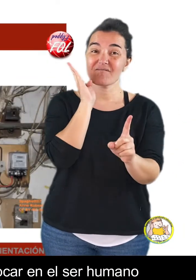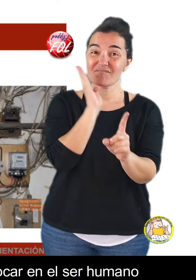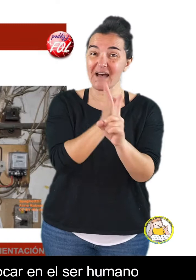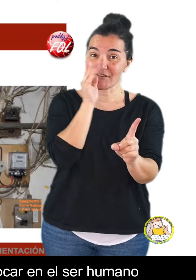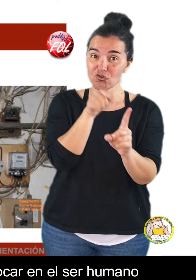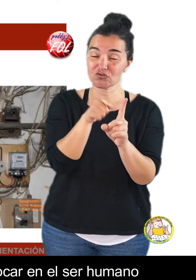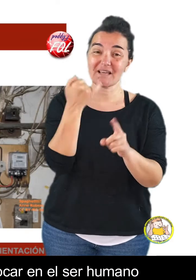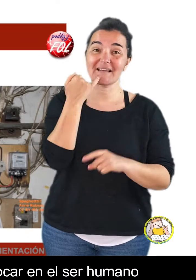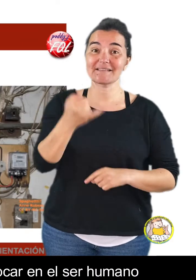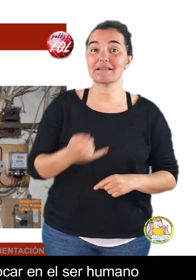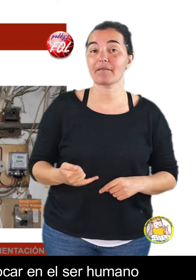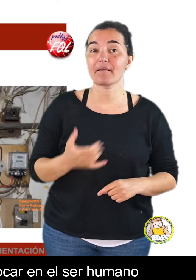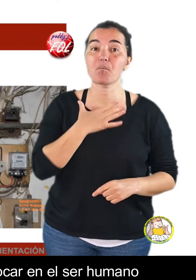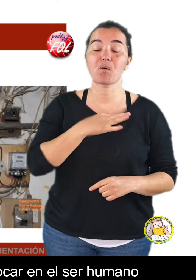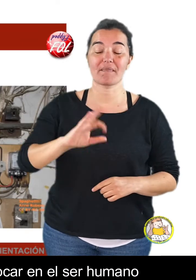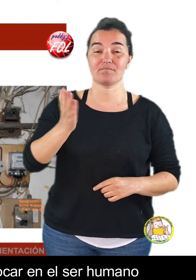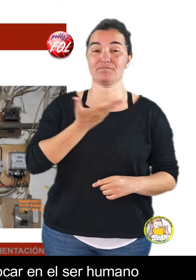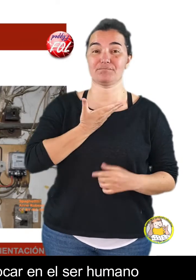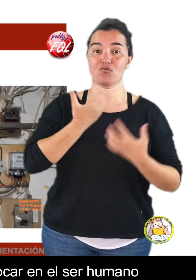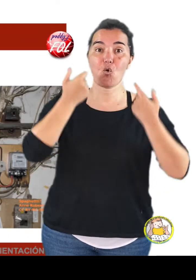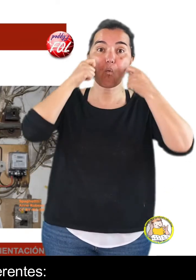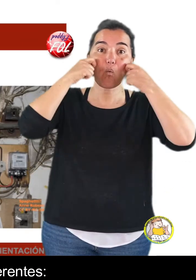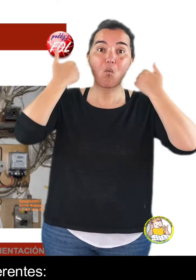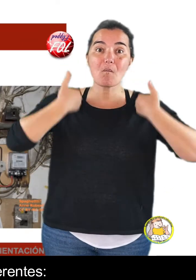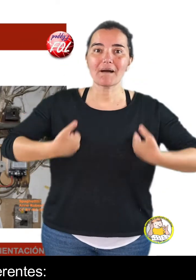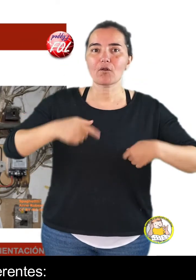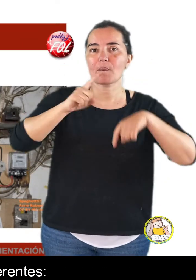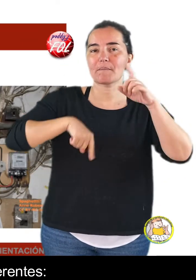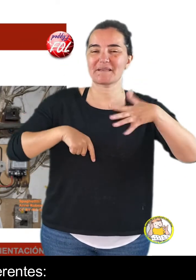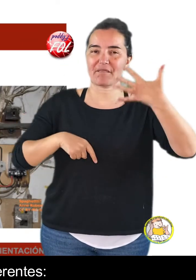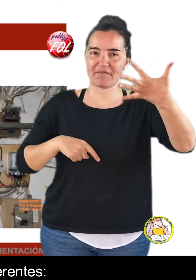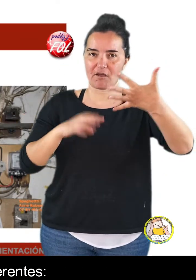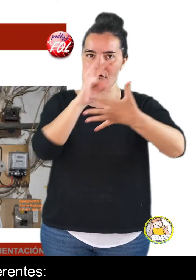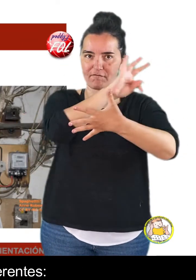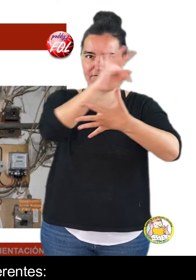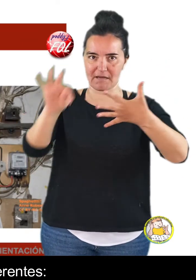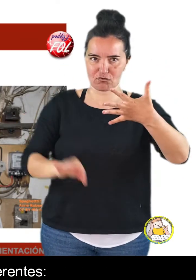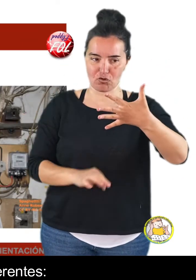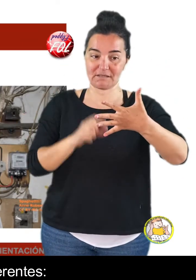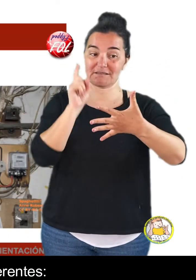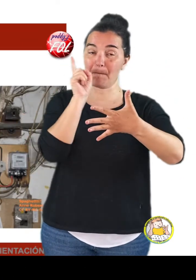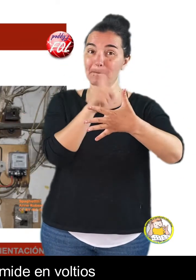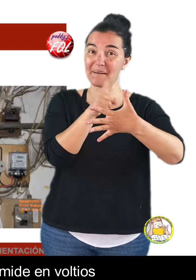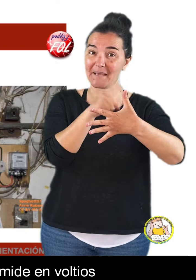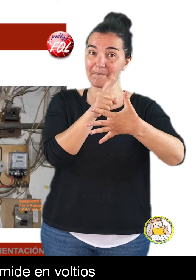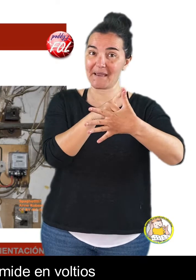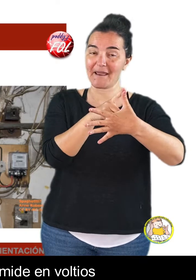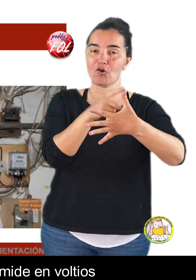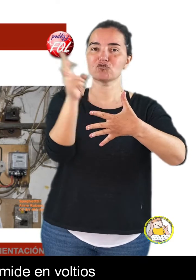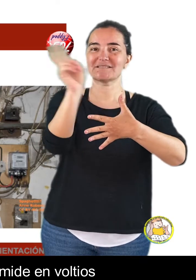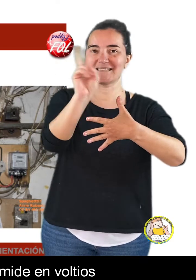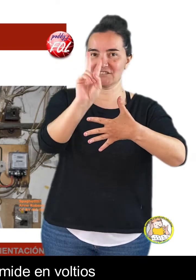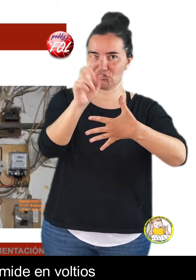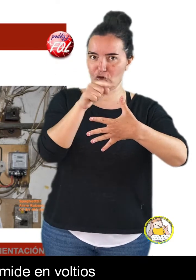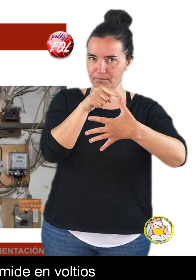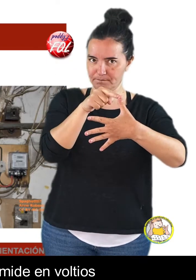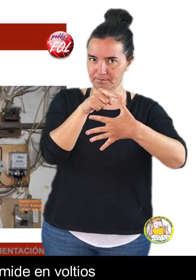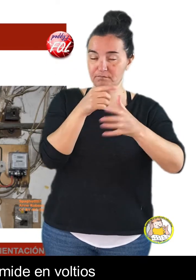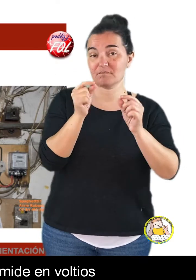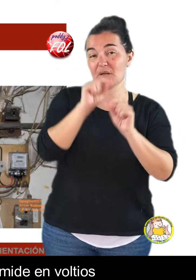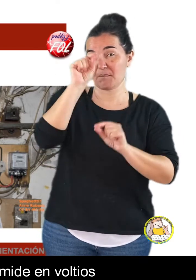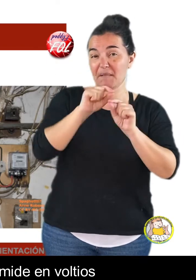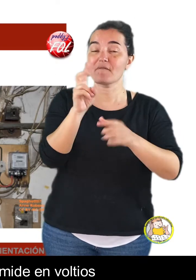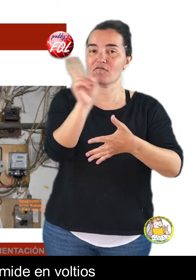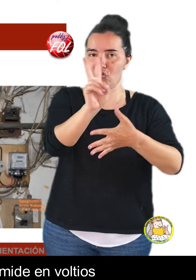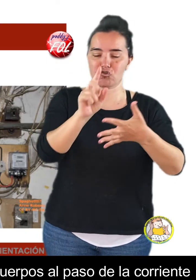Los daños que la electricidad puede provocar en el ser humano dependen de 5 factores diferentes. En primer lugar, la tensión, que